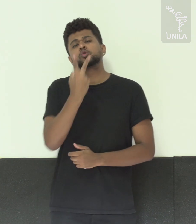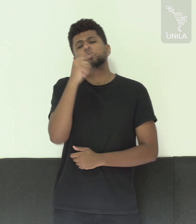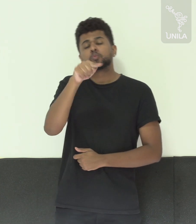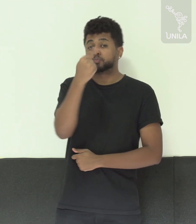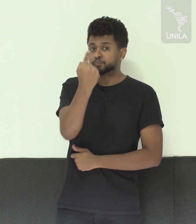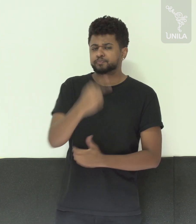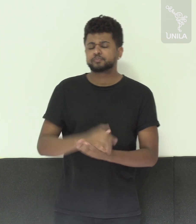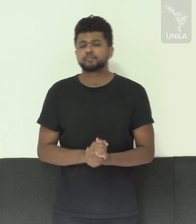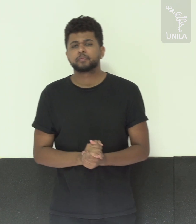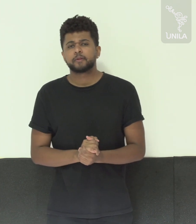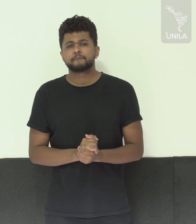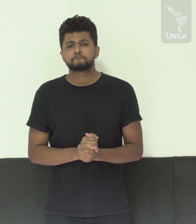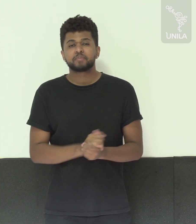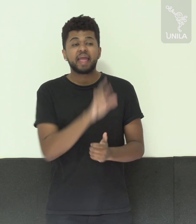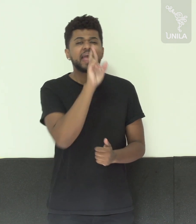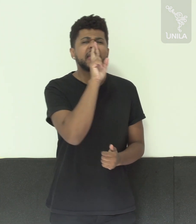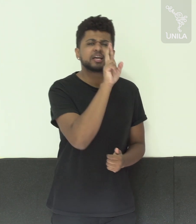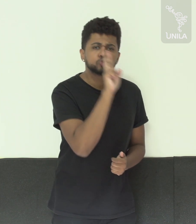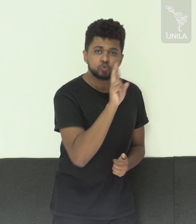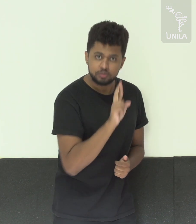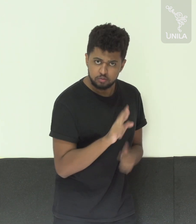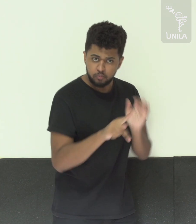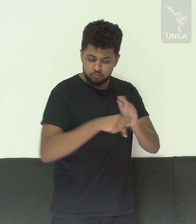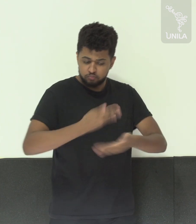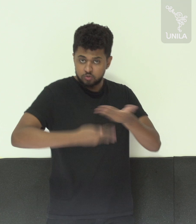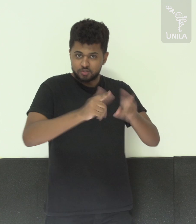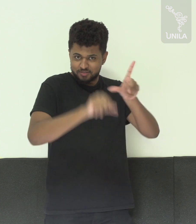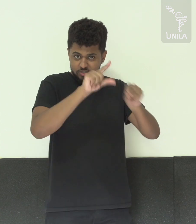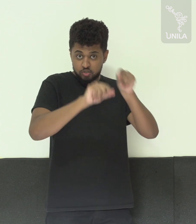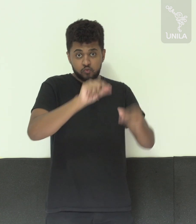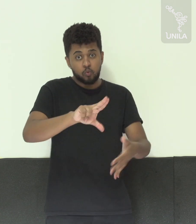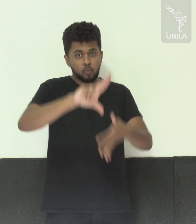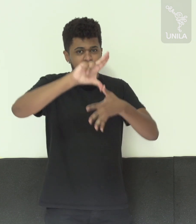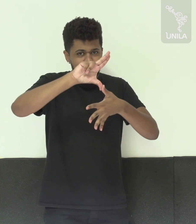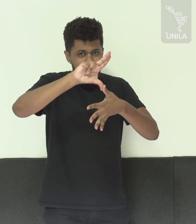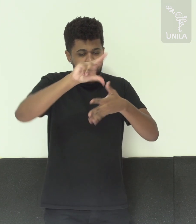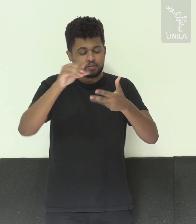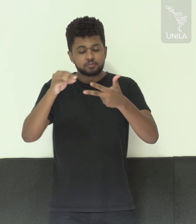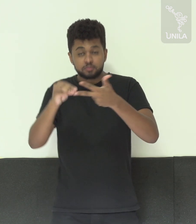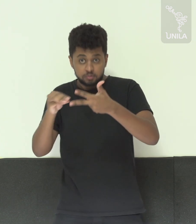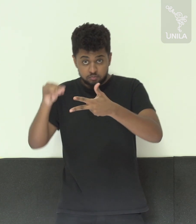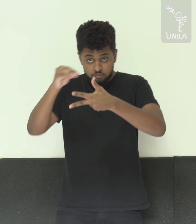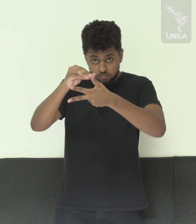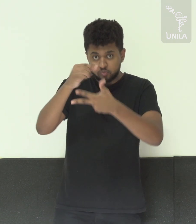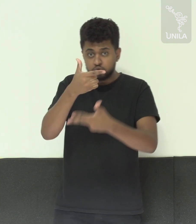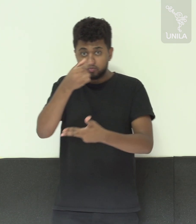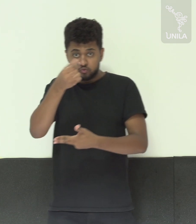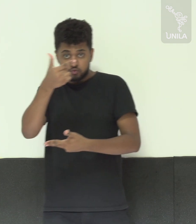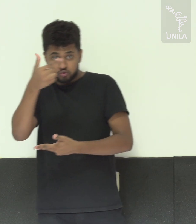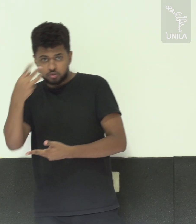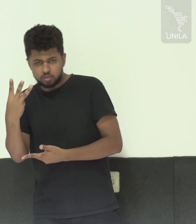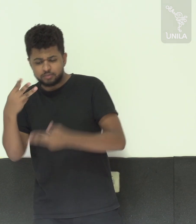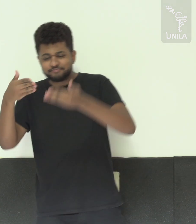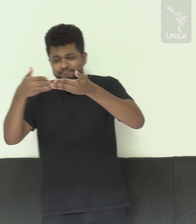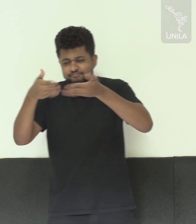2.1. Os resultados do processo seletivo UNILA SISU 2023, para o qual se